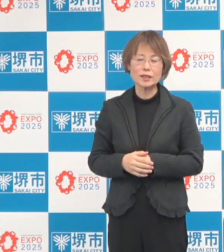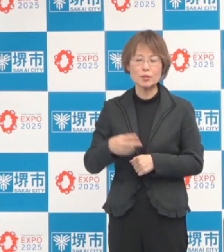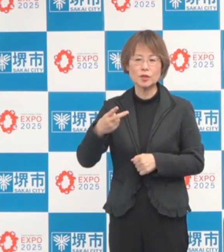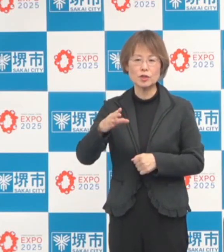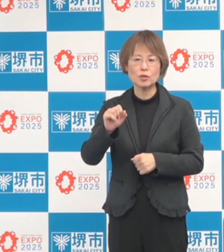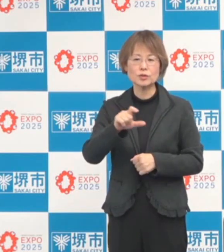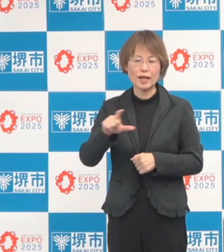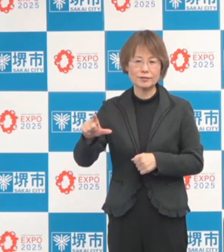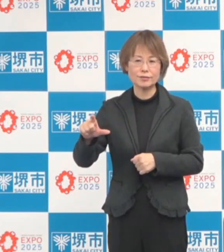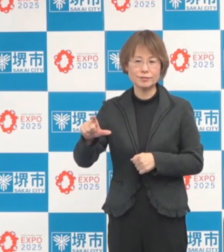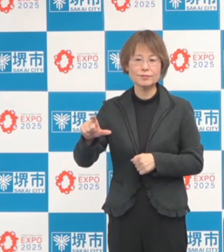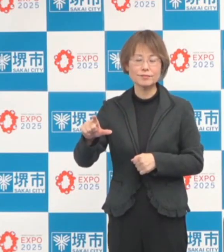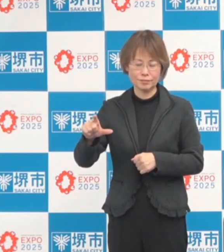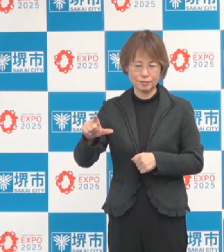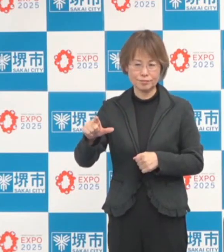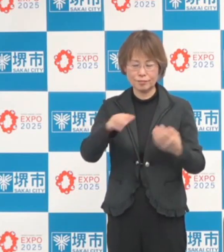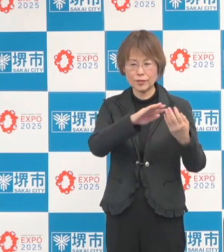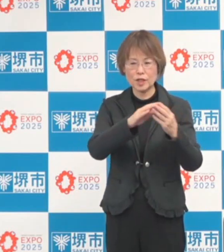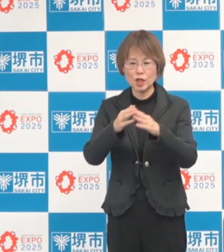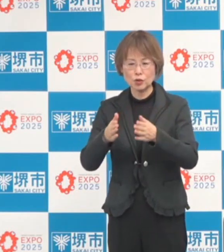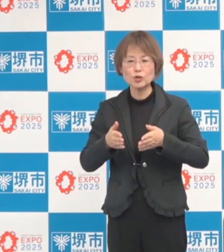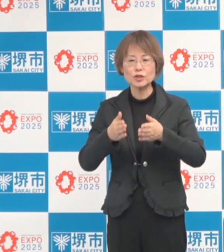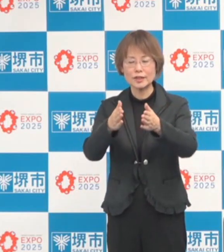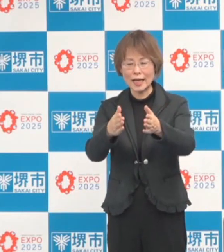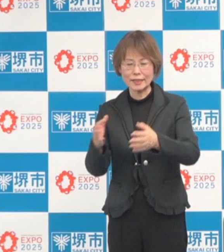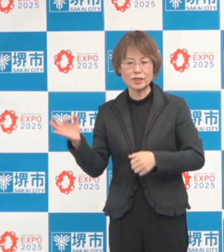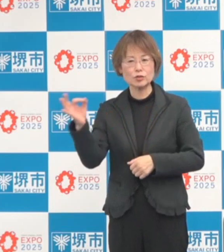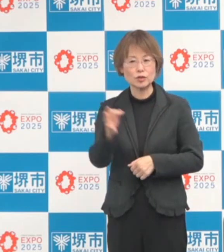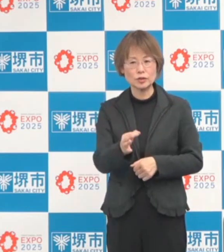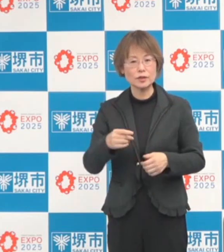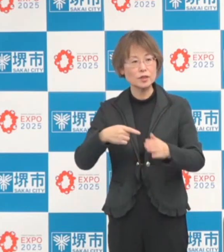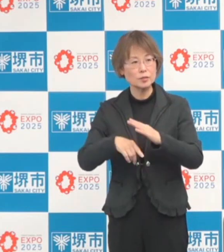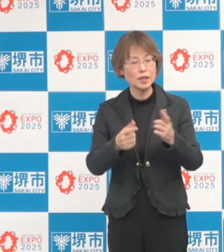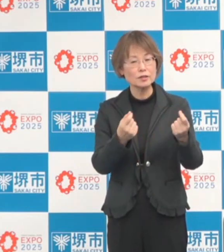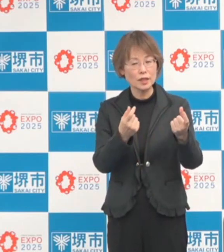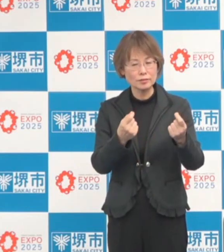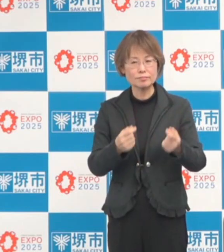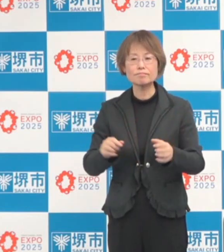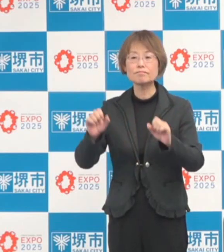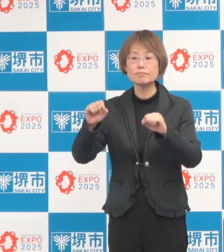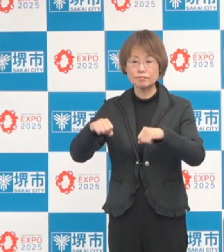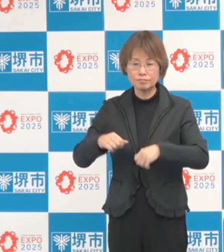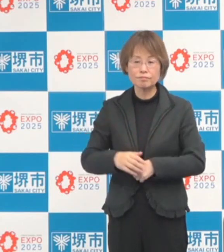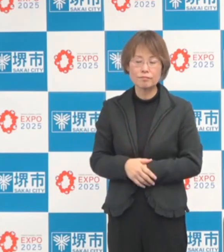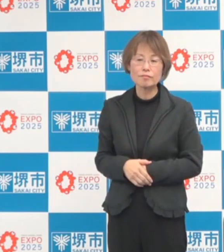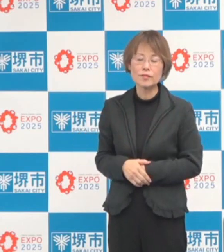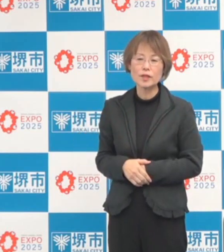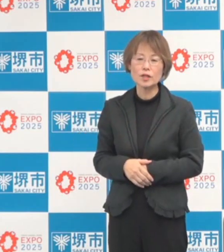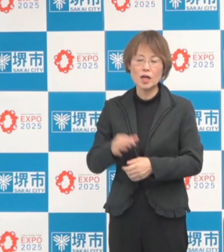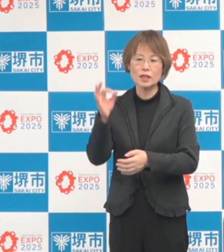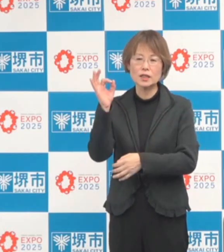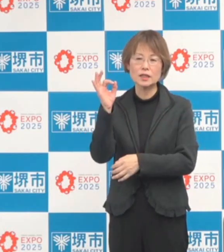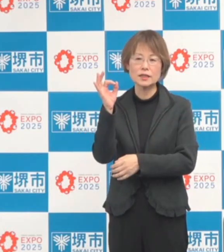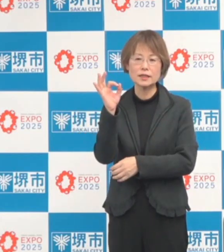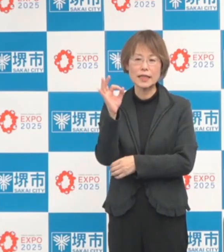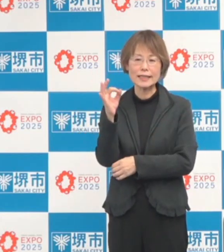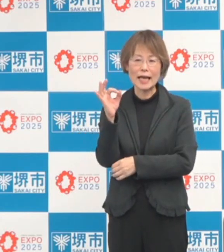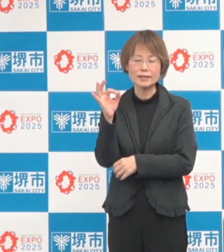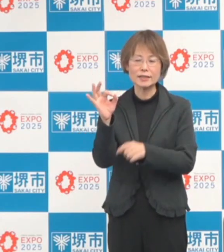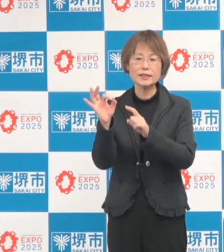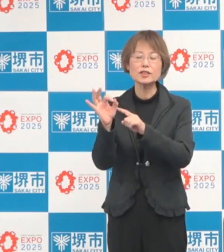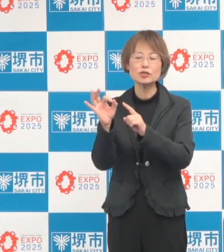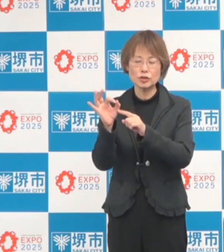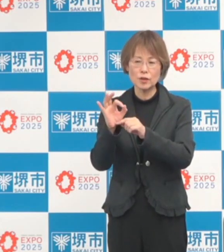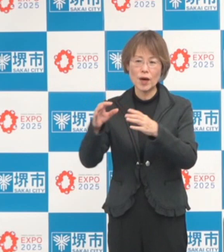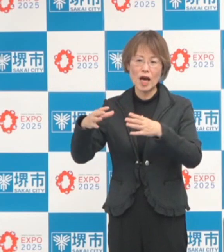この都心ラインに投じるということですね。 はい、この財源の内訳につきましては、大部分が国